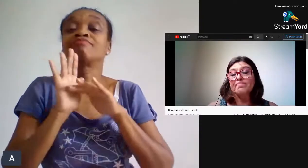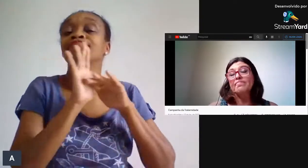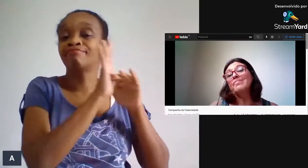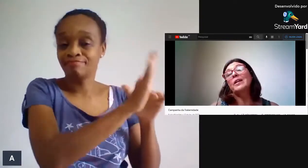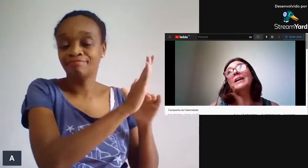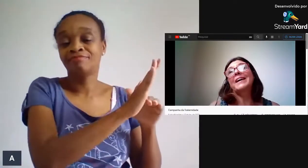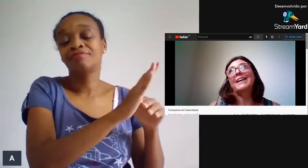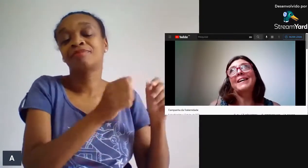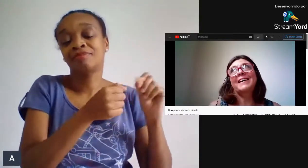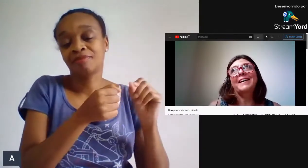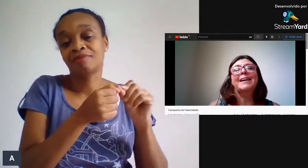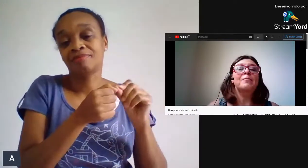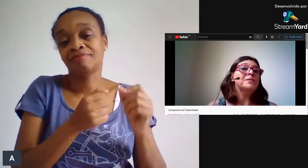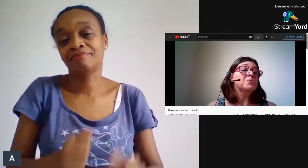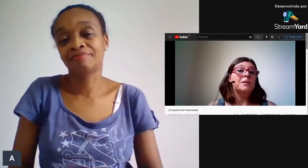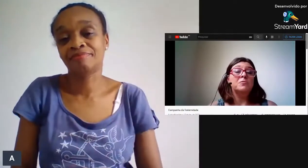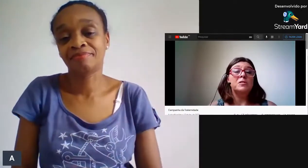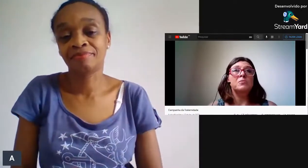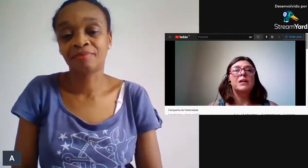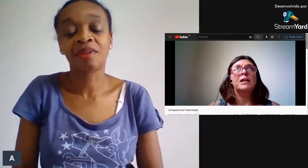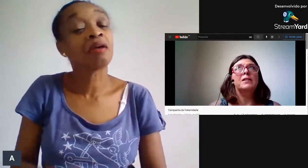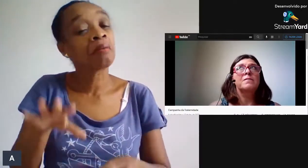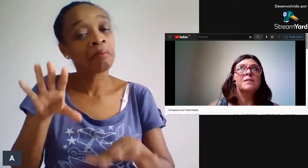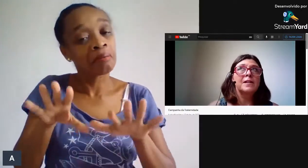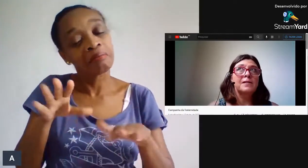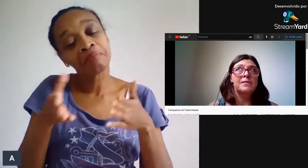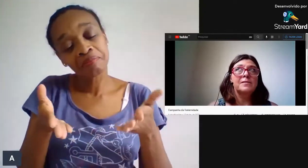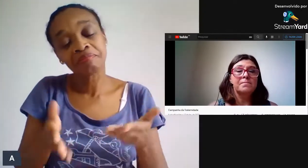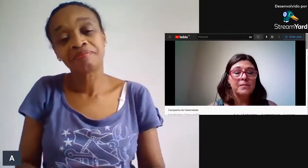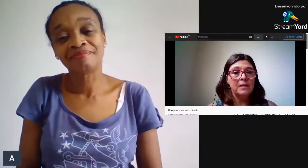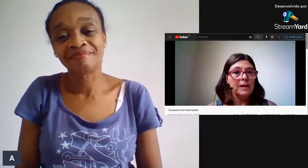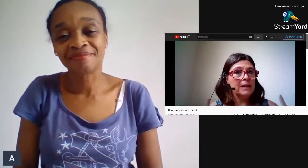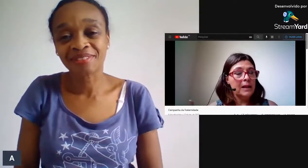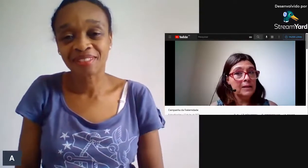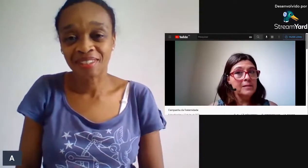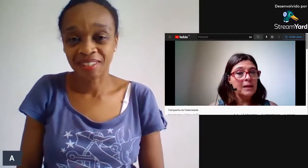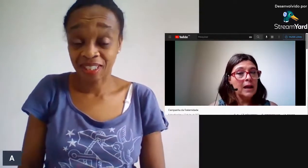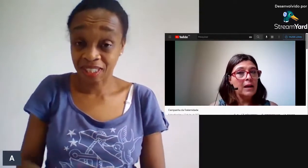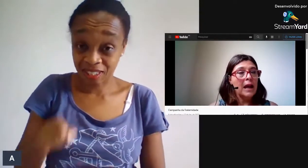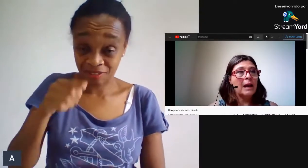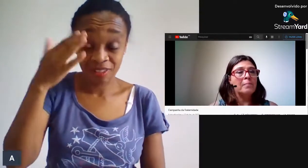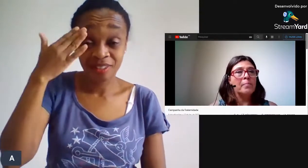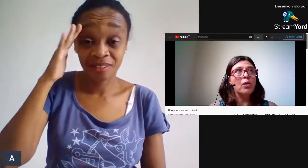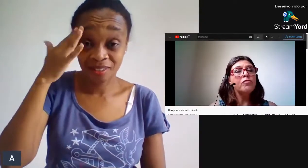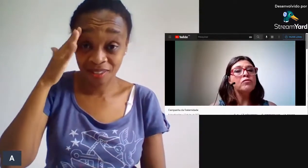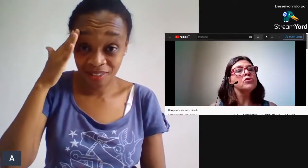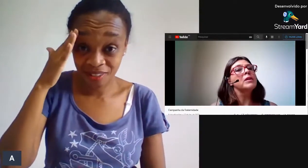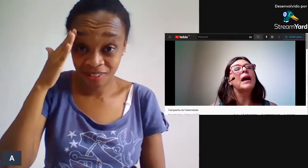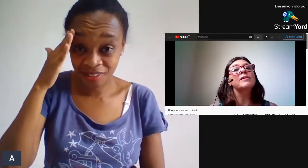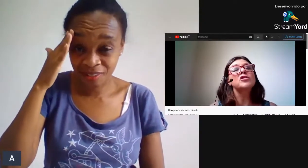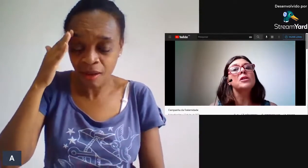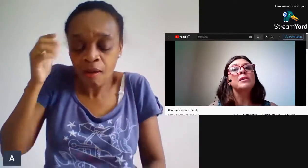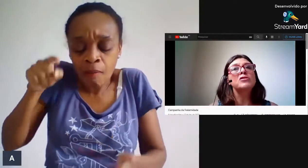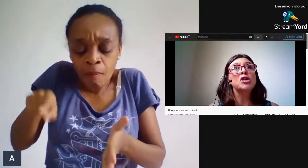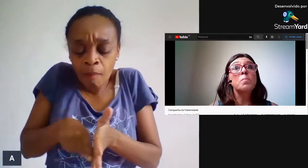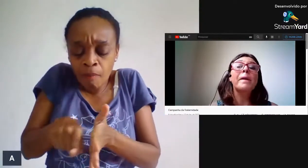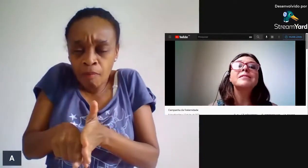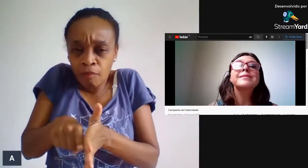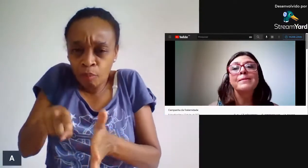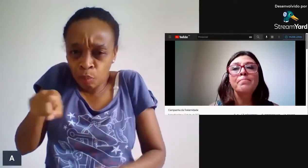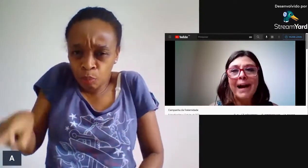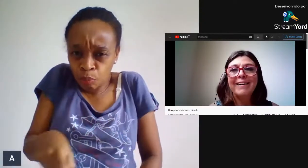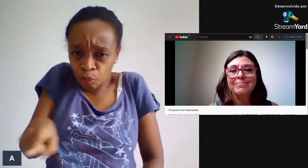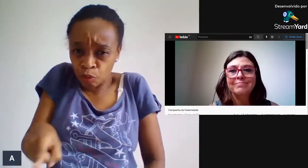gente, é mais ou menos isso. Eu queria que vocês entendessem, né, a profundidade da